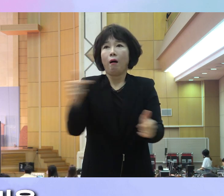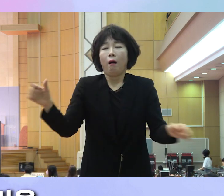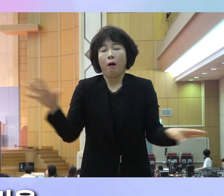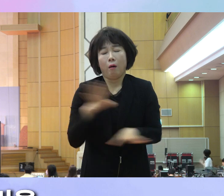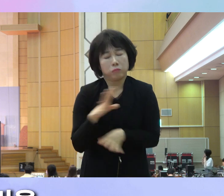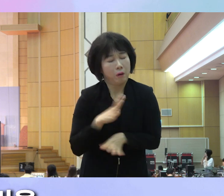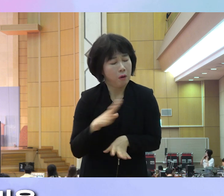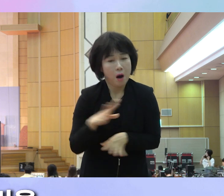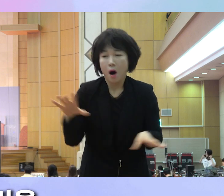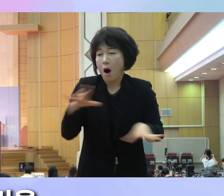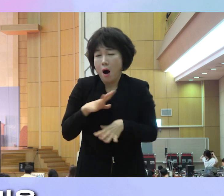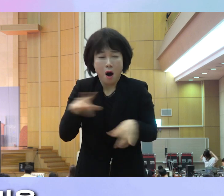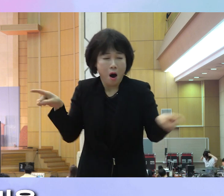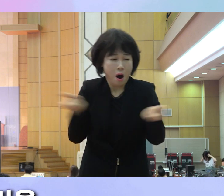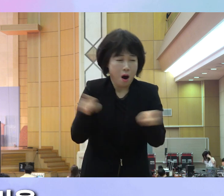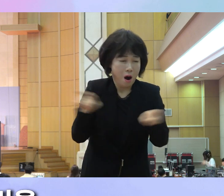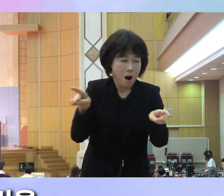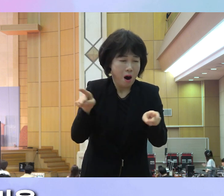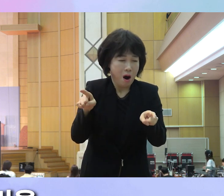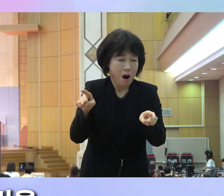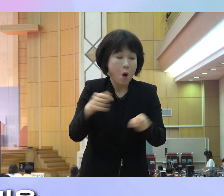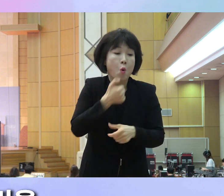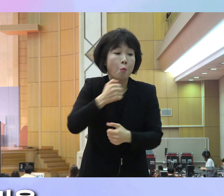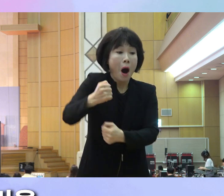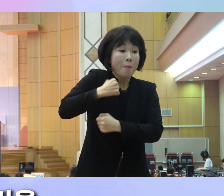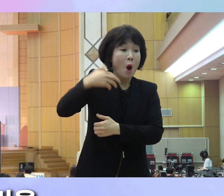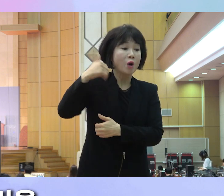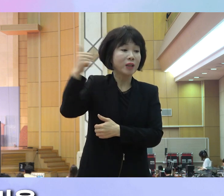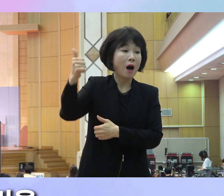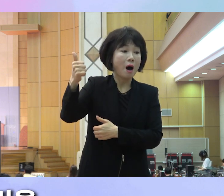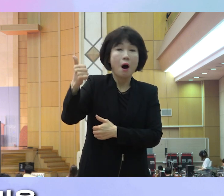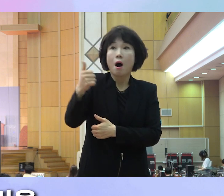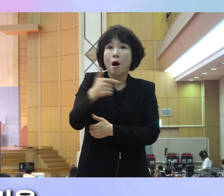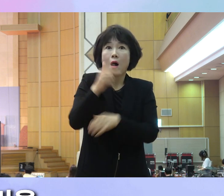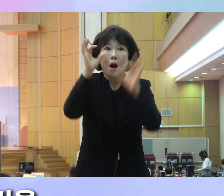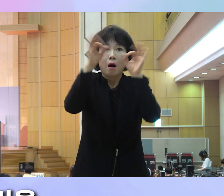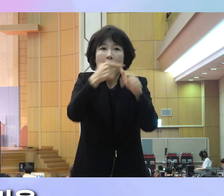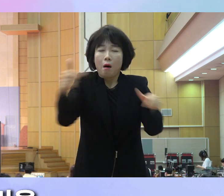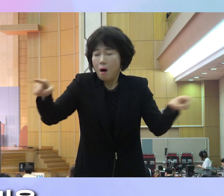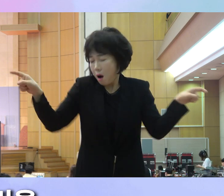무서워 무서워 로마 병사들 벌벌 떨며